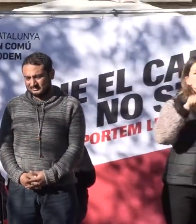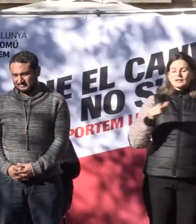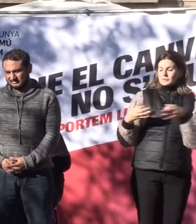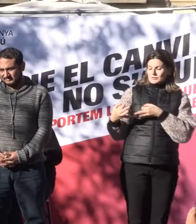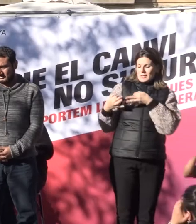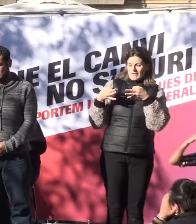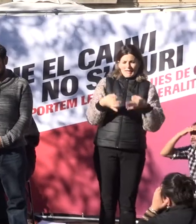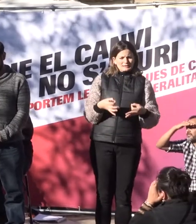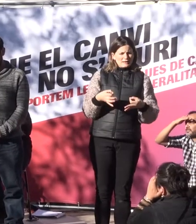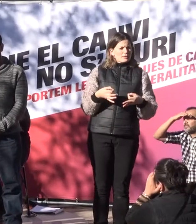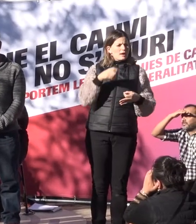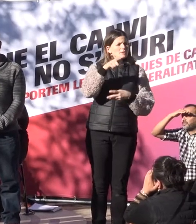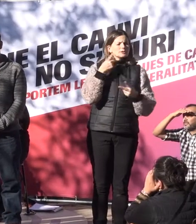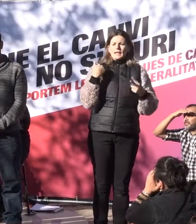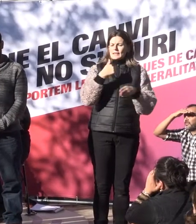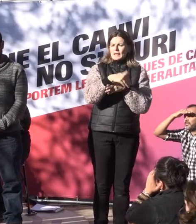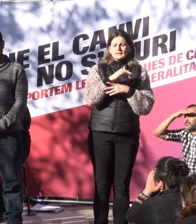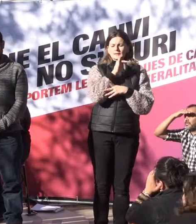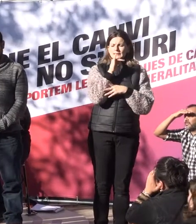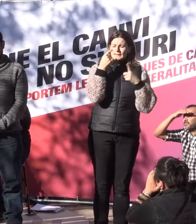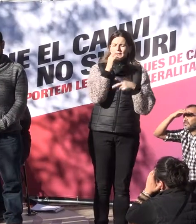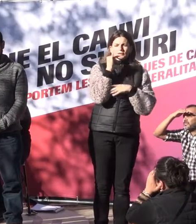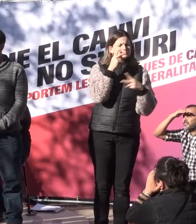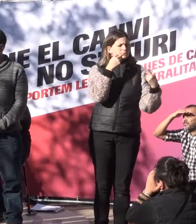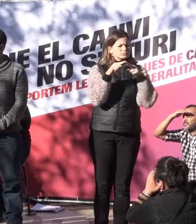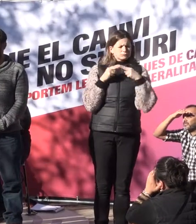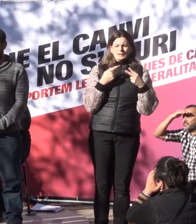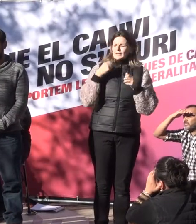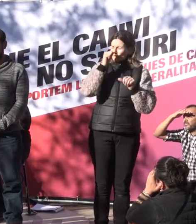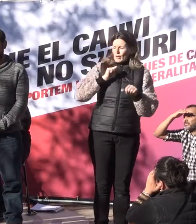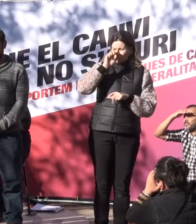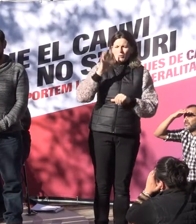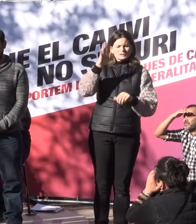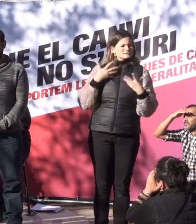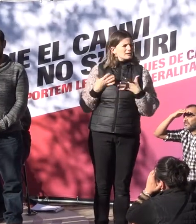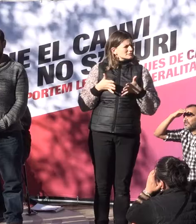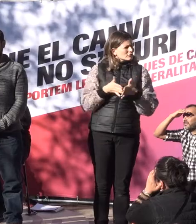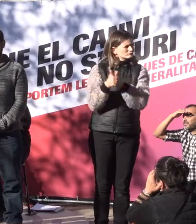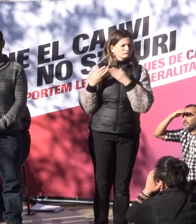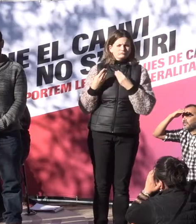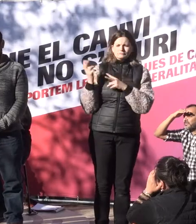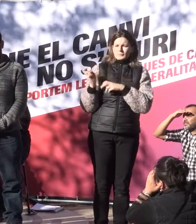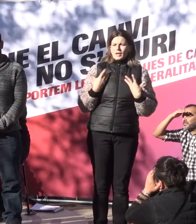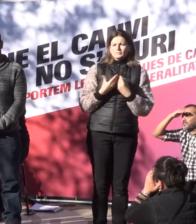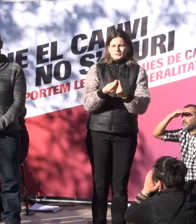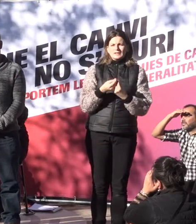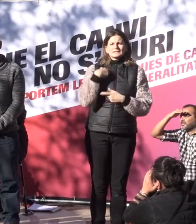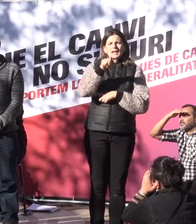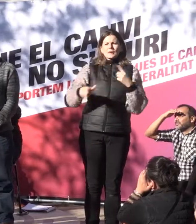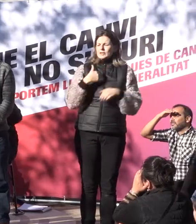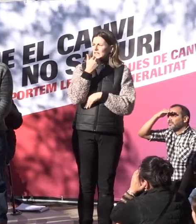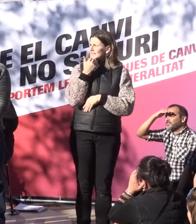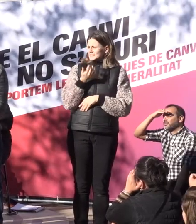a la gente que nos hemos visto en la calle denunciando no que nos han acompañado desde hace muchos años pues decimos lo mismo o sea la gente sabe